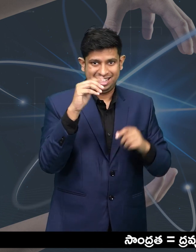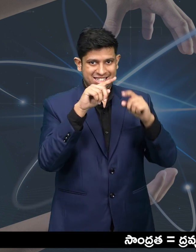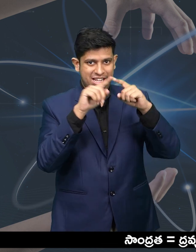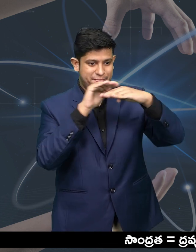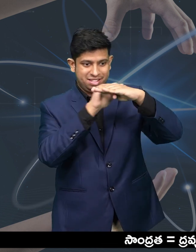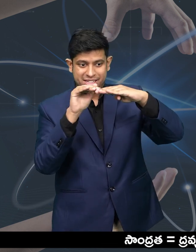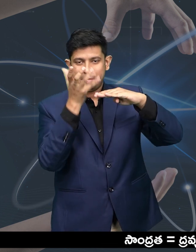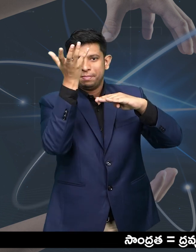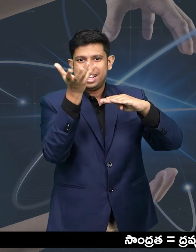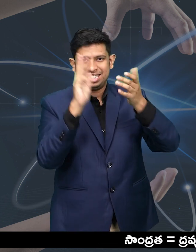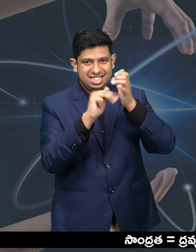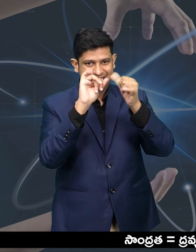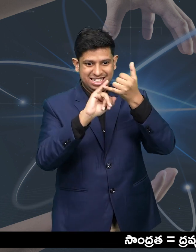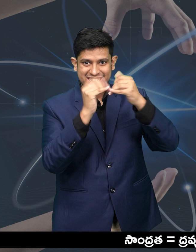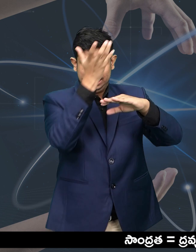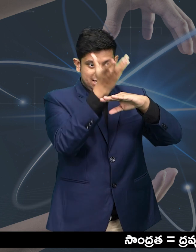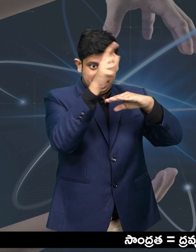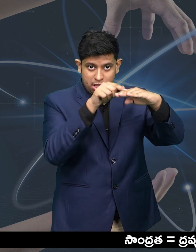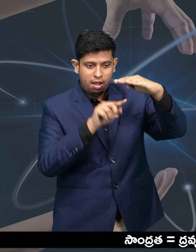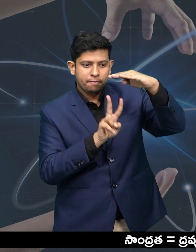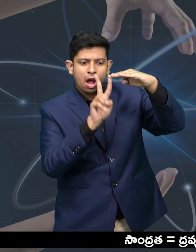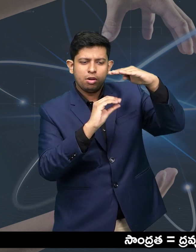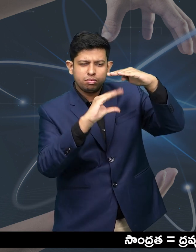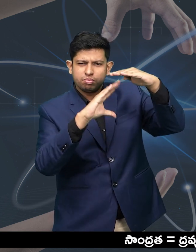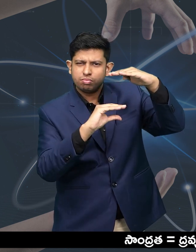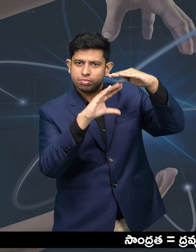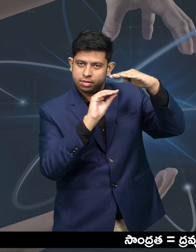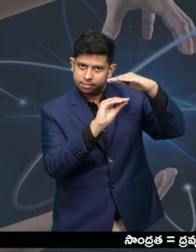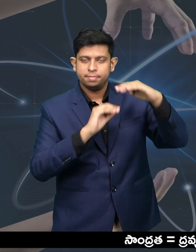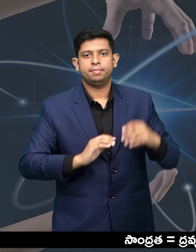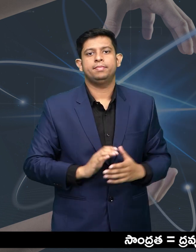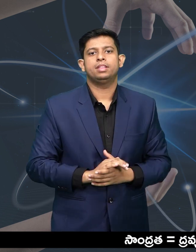= ద్రవ్యరాశి బై ఘన పరిమాణము అని మనకు తెలుసు.